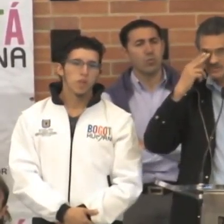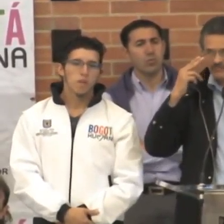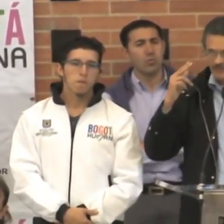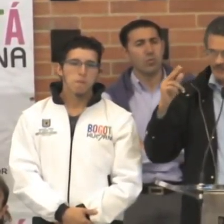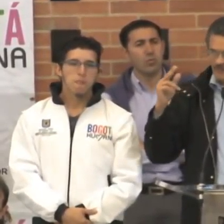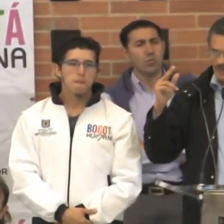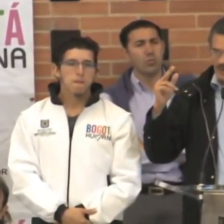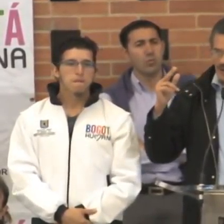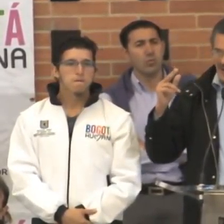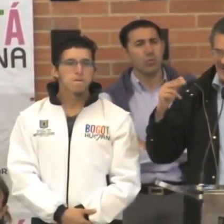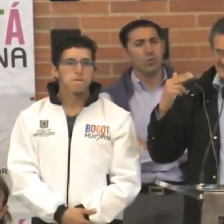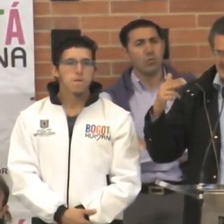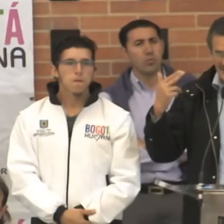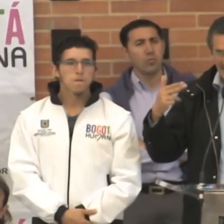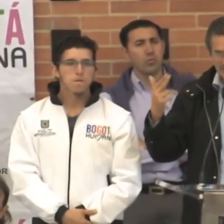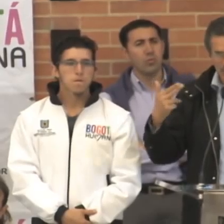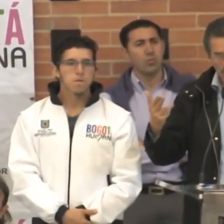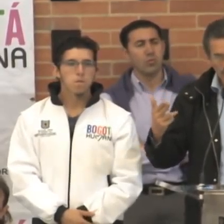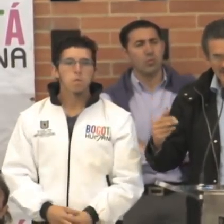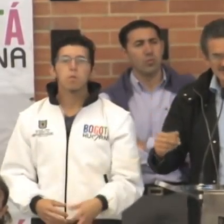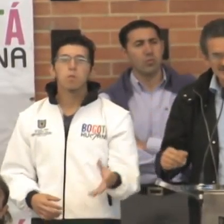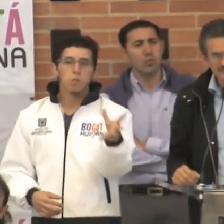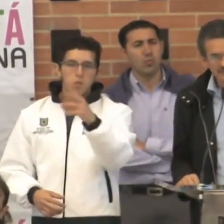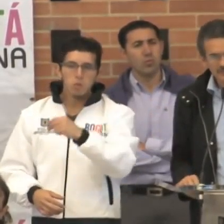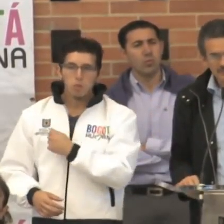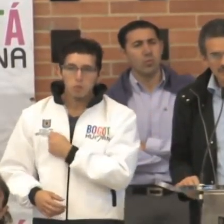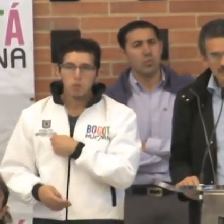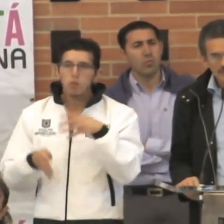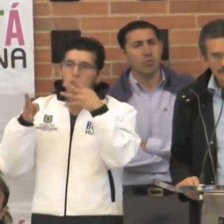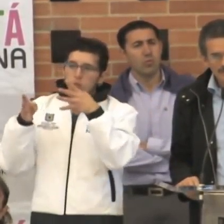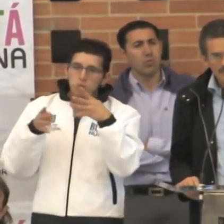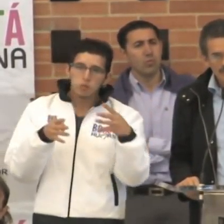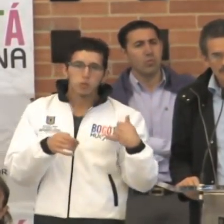Vamos a enseñar a nuestros jóvenes